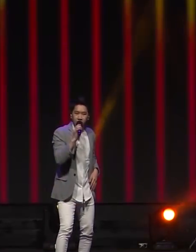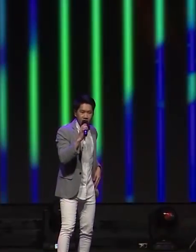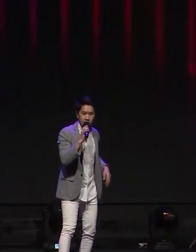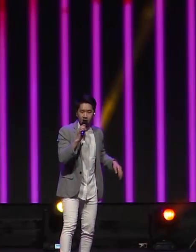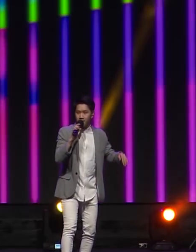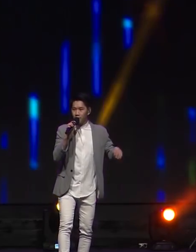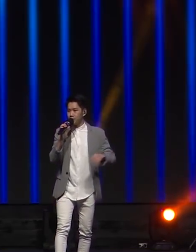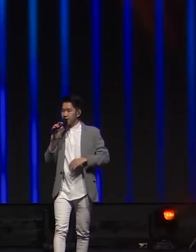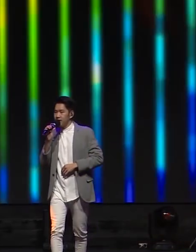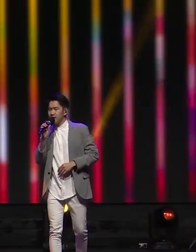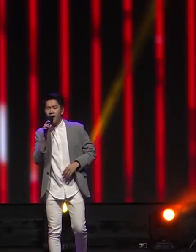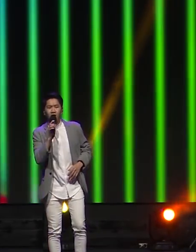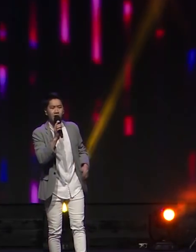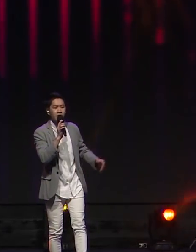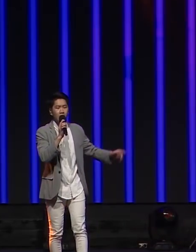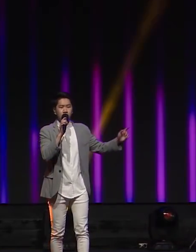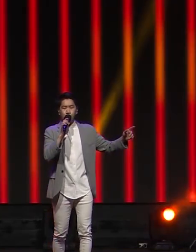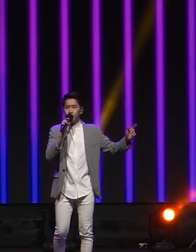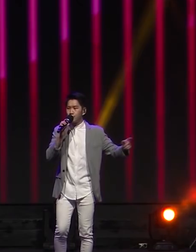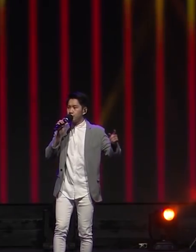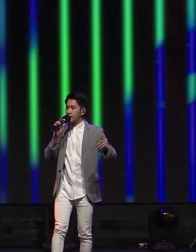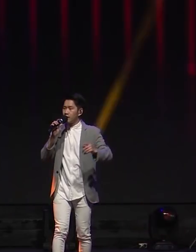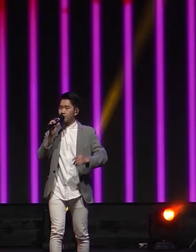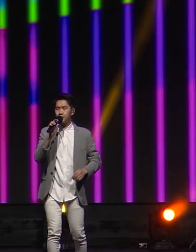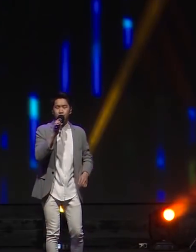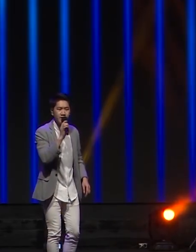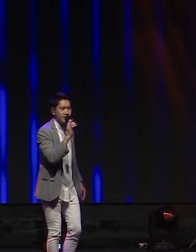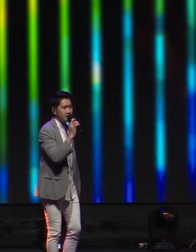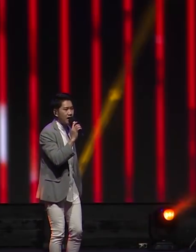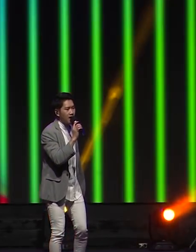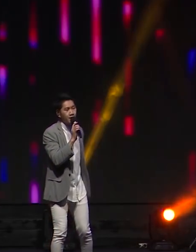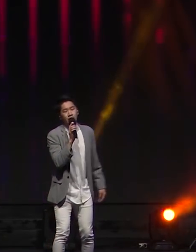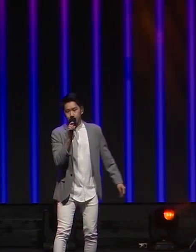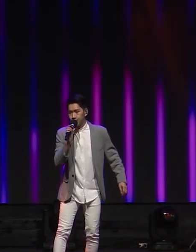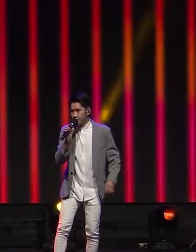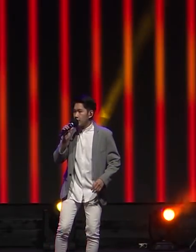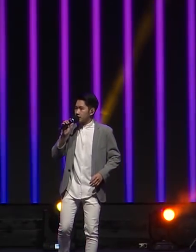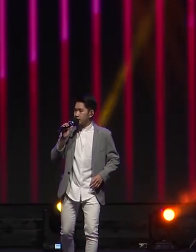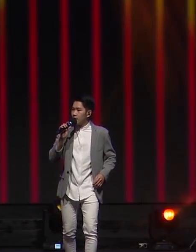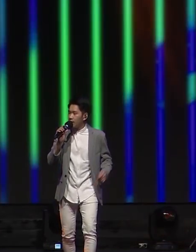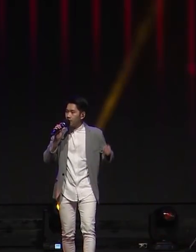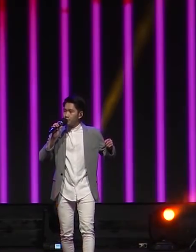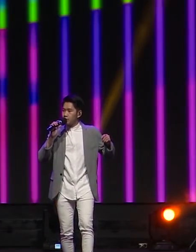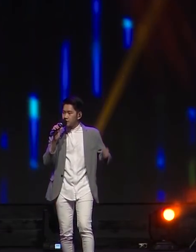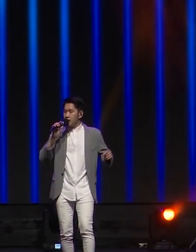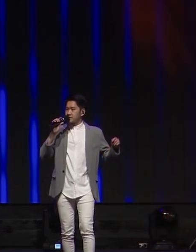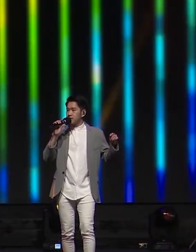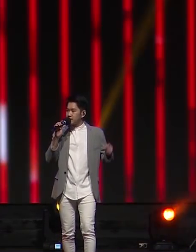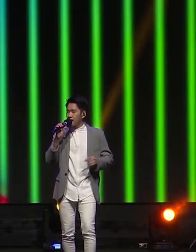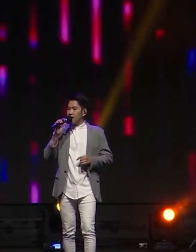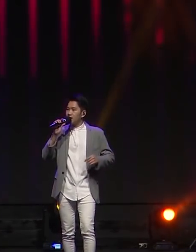Kau Tuhan yang mulia, turun ke dunia untuk